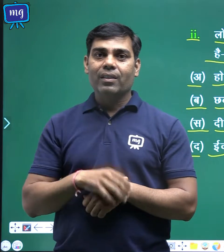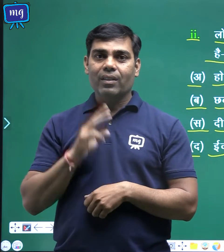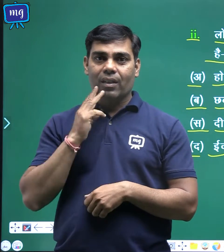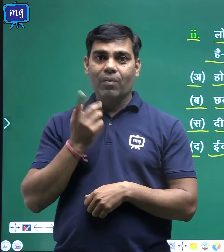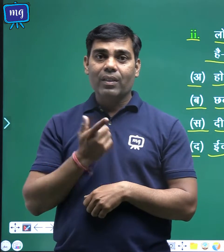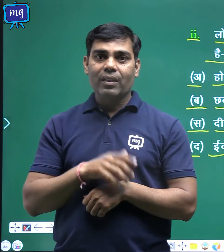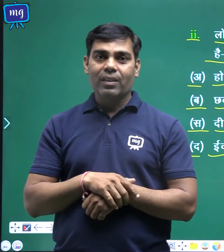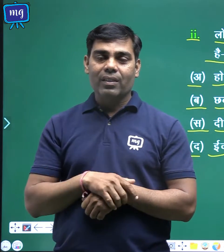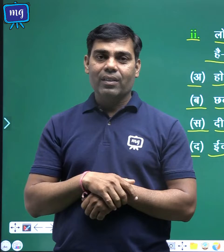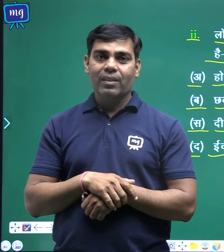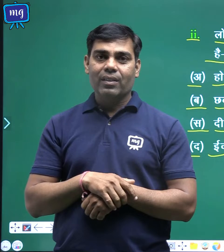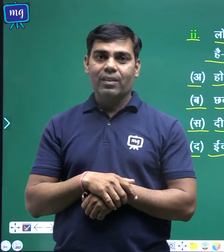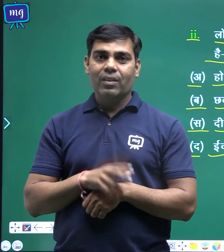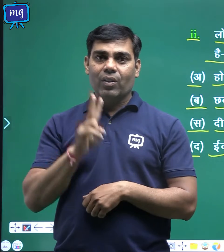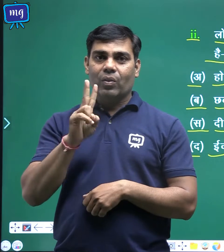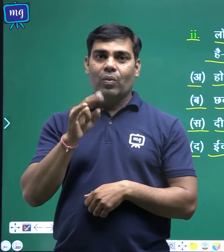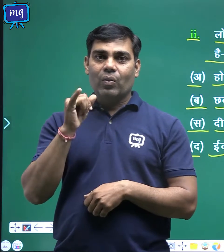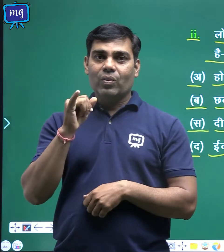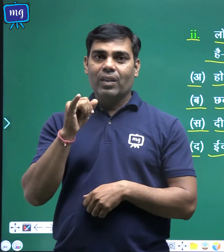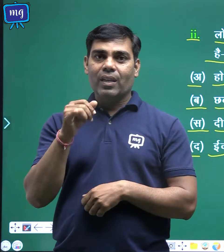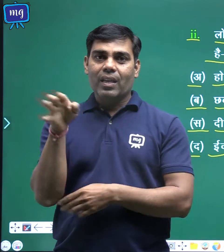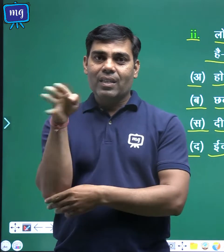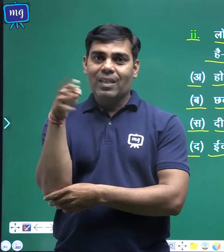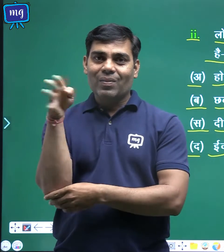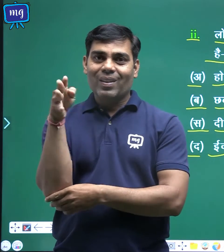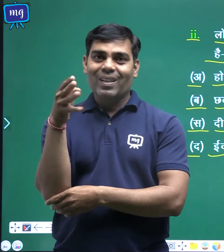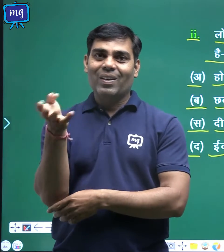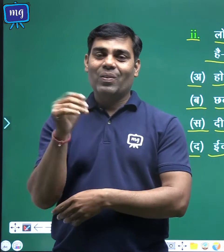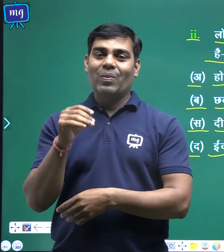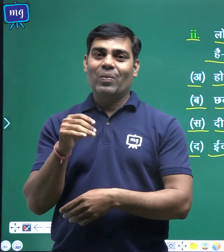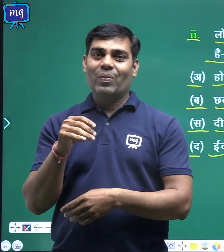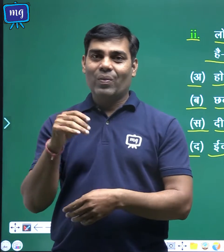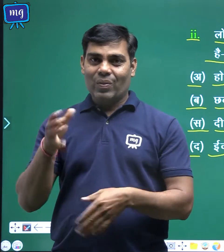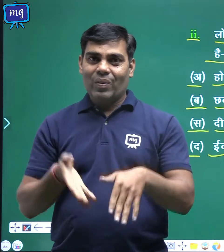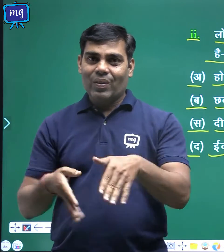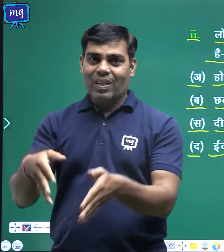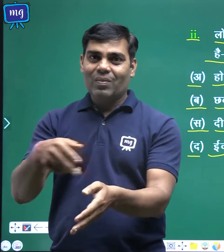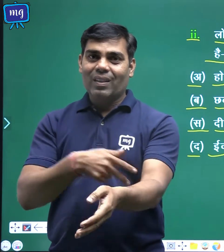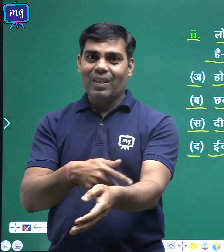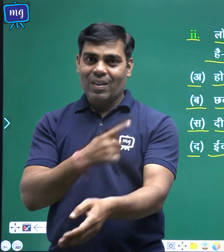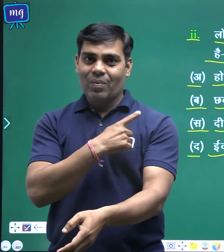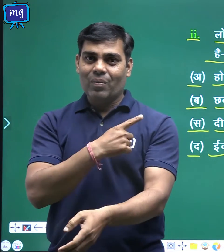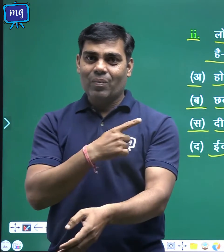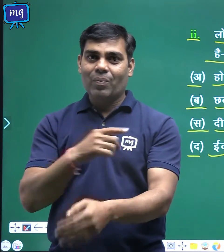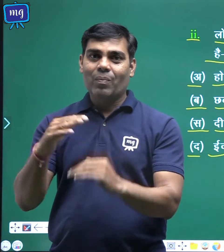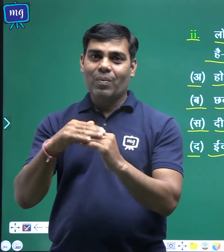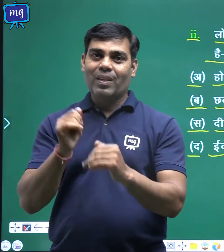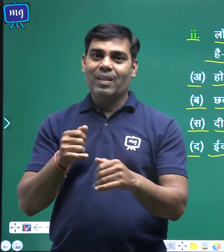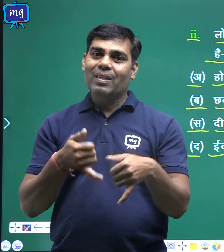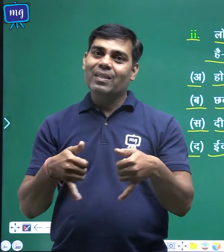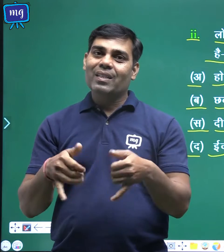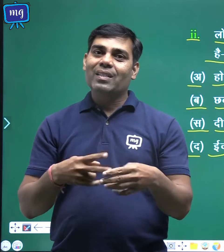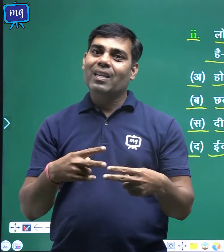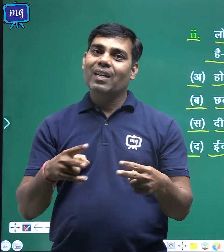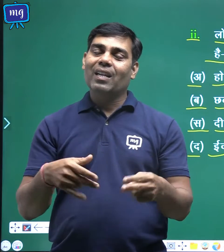बताया था ना अभी, 26 जनवरी को राजपथ पर झांकी निकलती